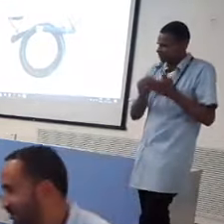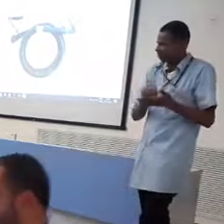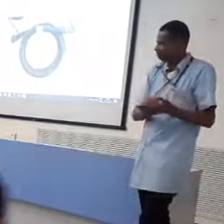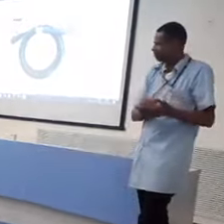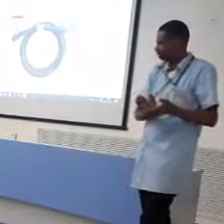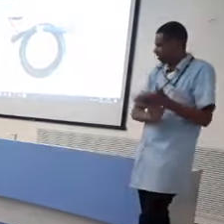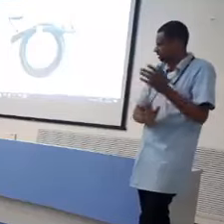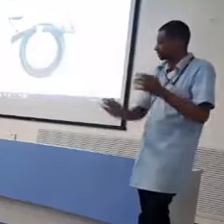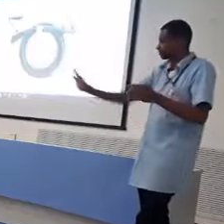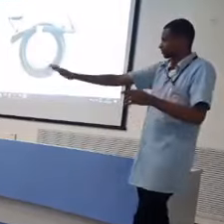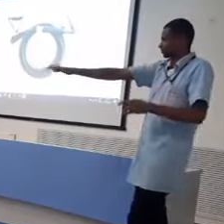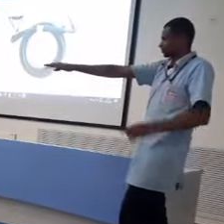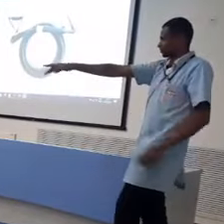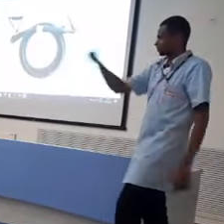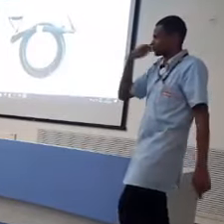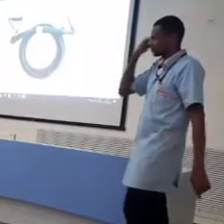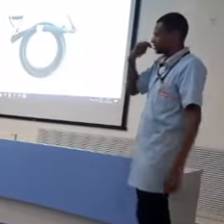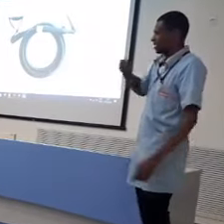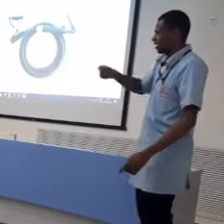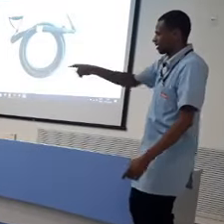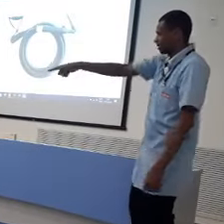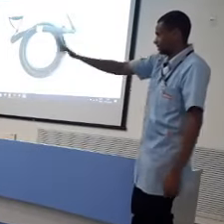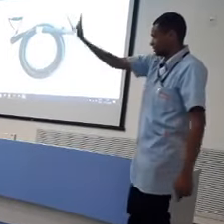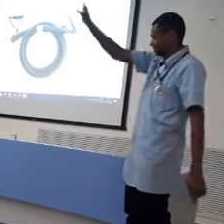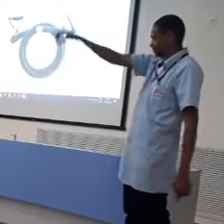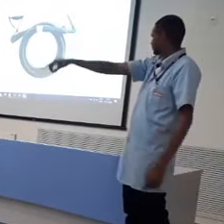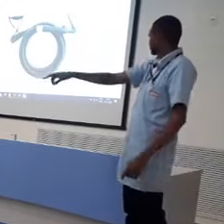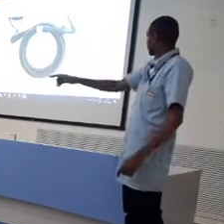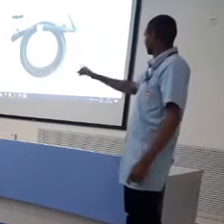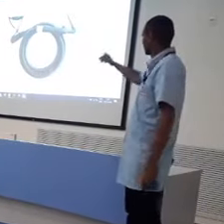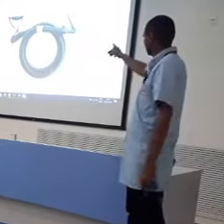perguntou. Quem foi que perguntou a tocha?